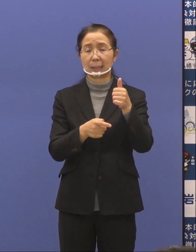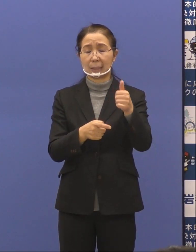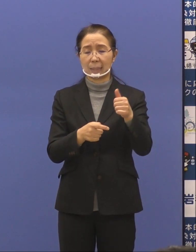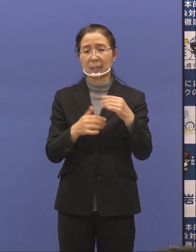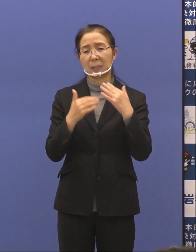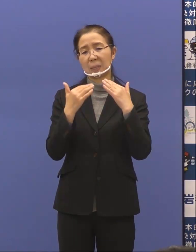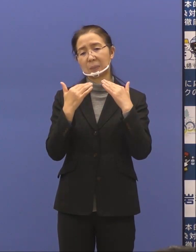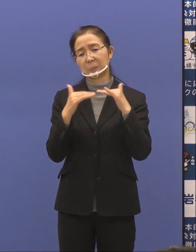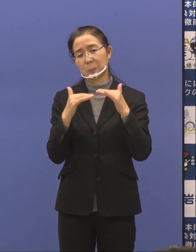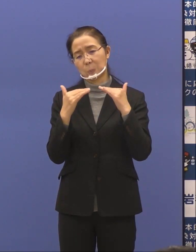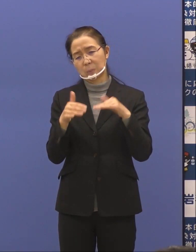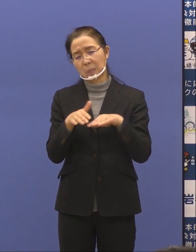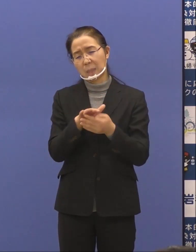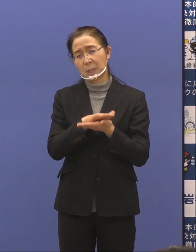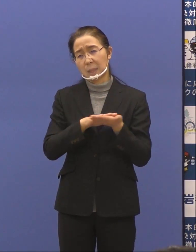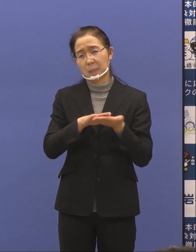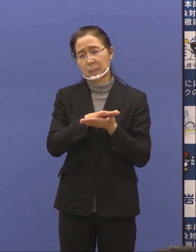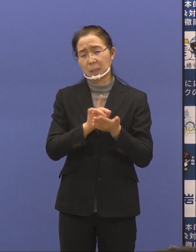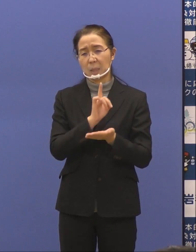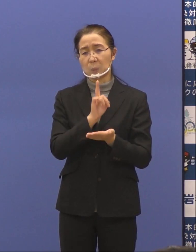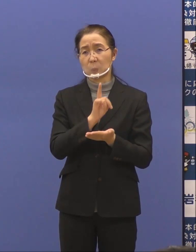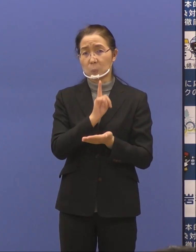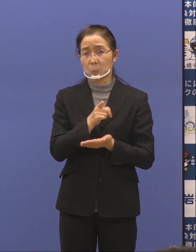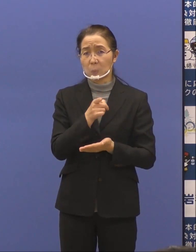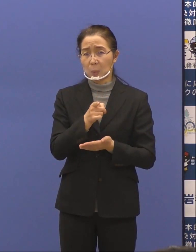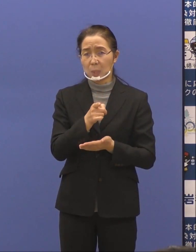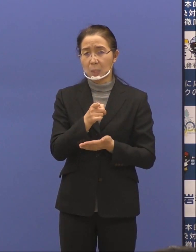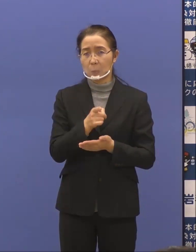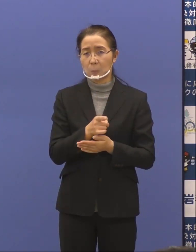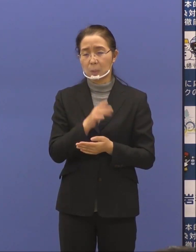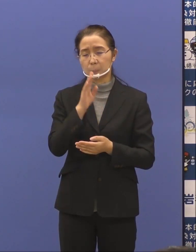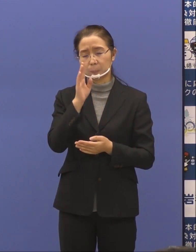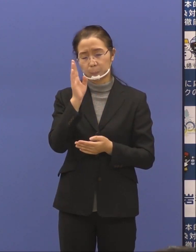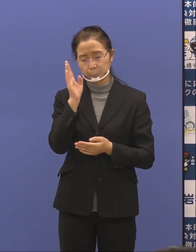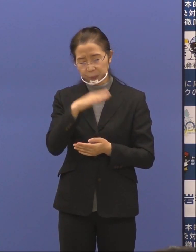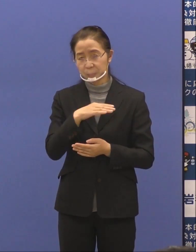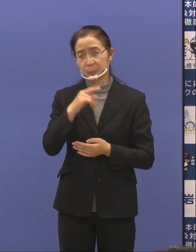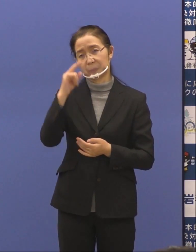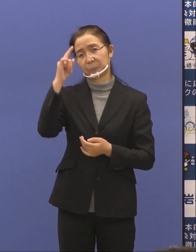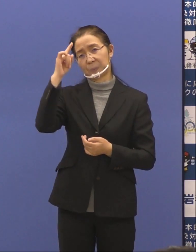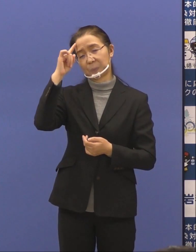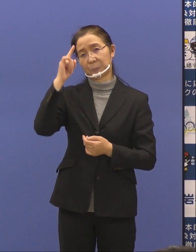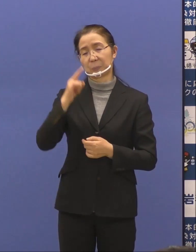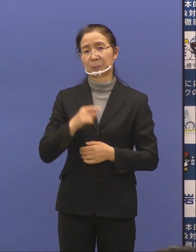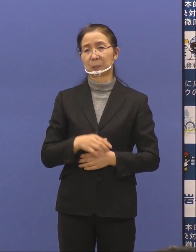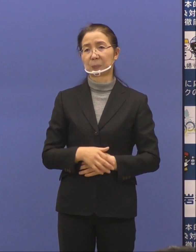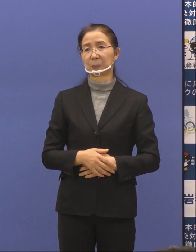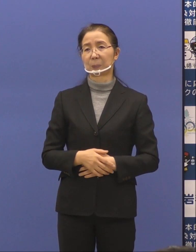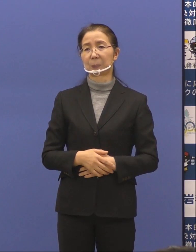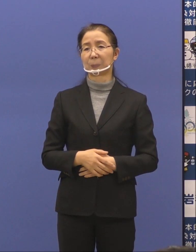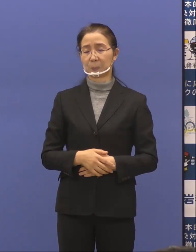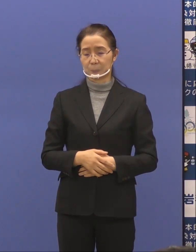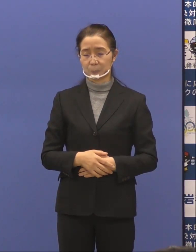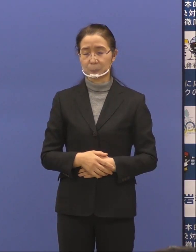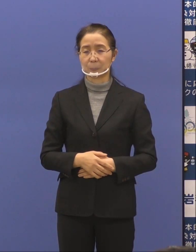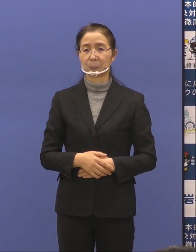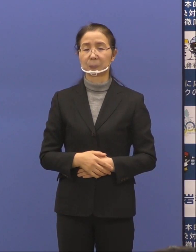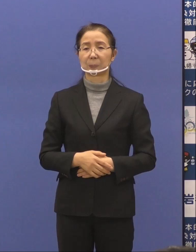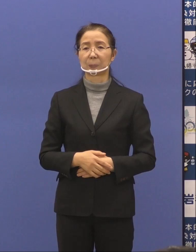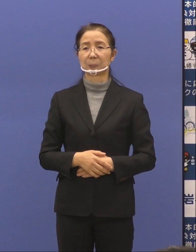冗談のようなことを言うというのは決してあってはならないことだと思います。